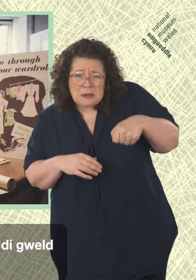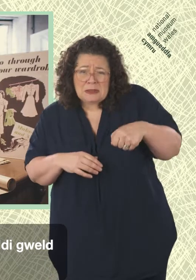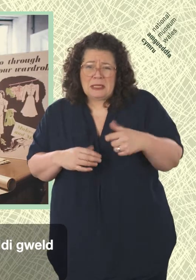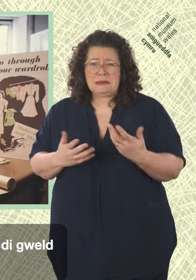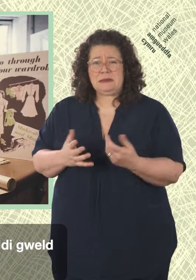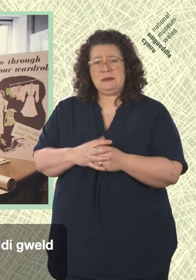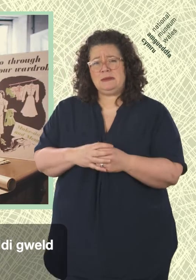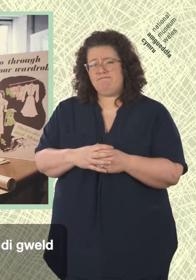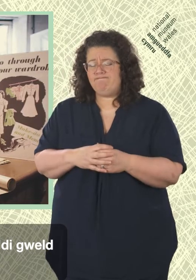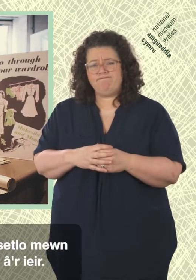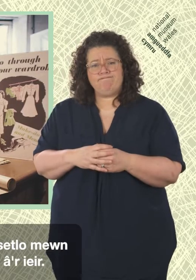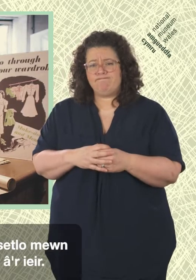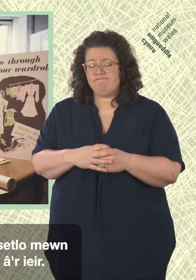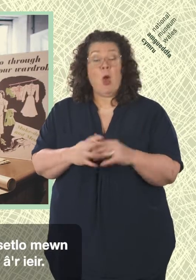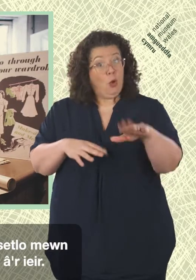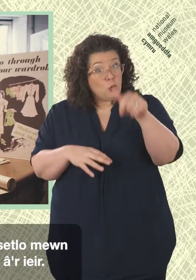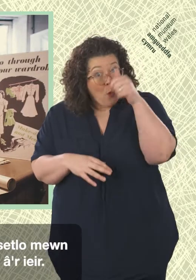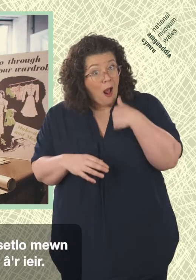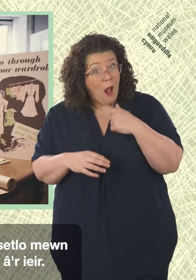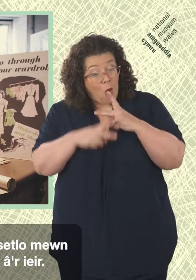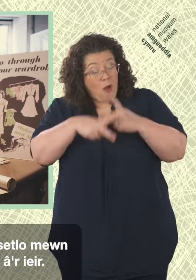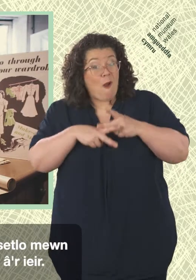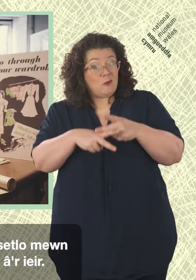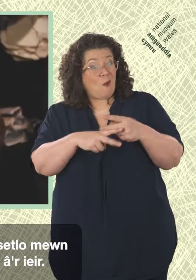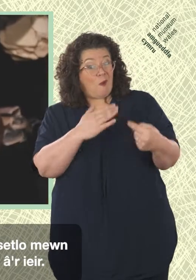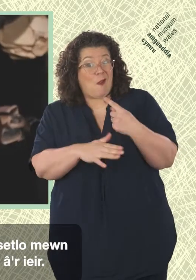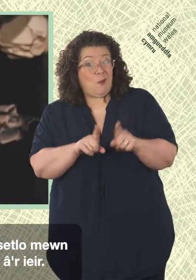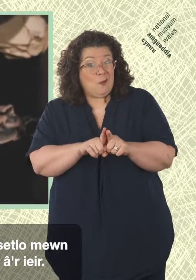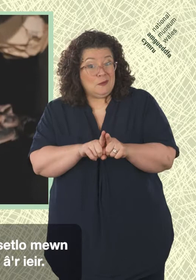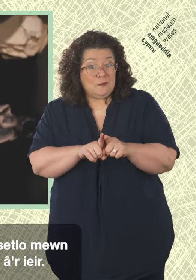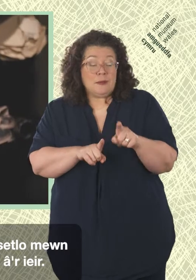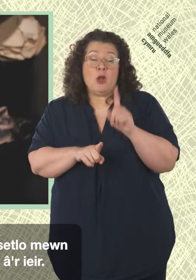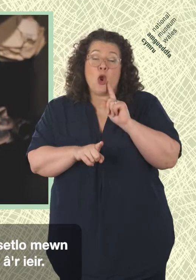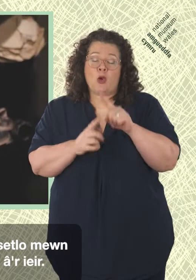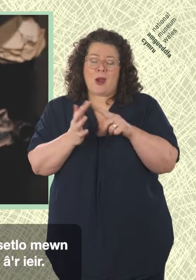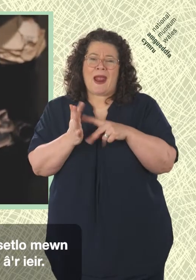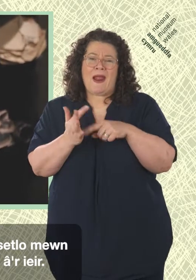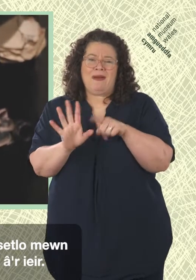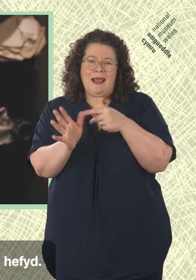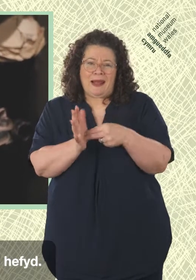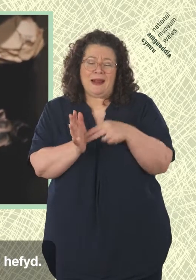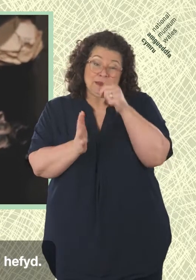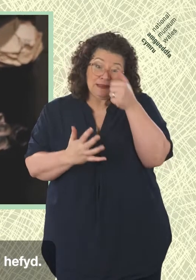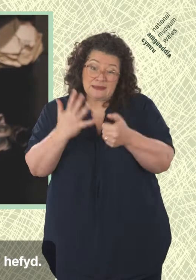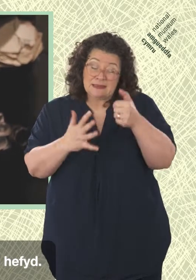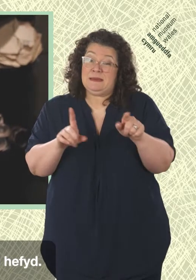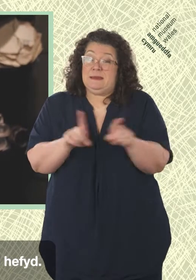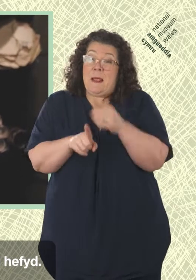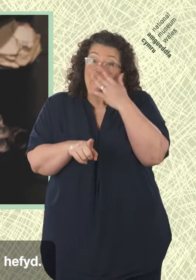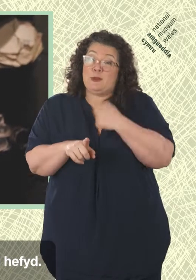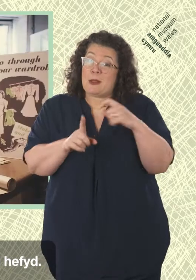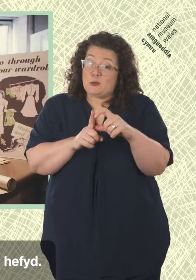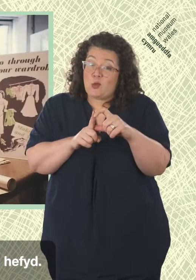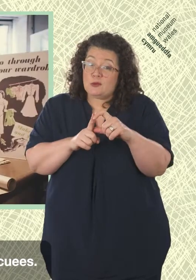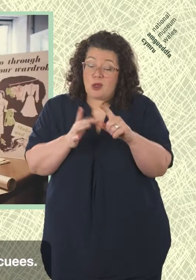di gweld ieir o'r blaen. Na, ond nawr mae fe wedi setlo mewn a mae fe'n gyfarwydd ar ieir a wedi enwi nhw gyd